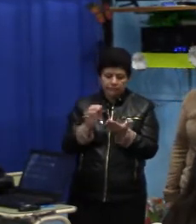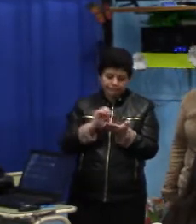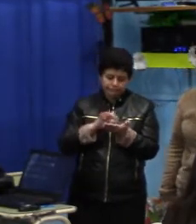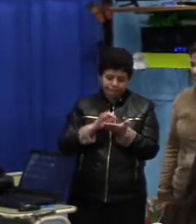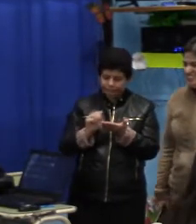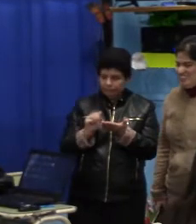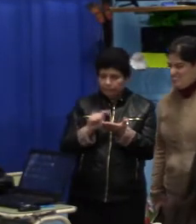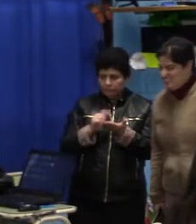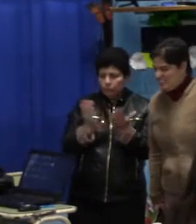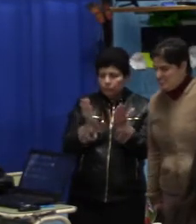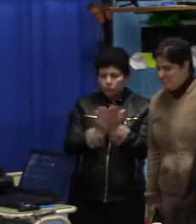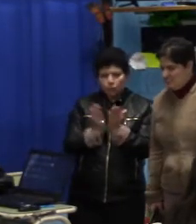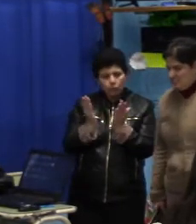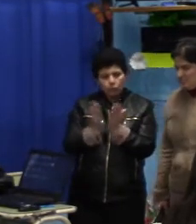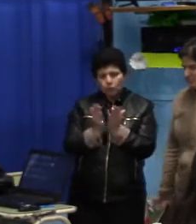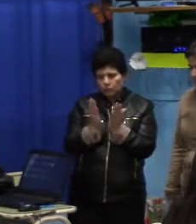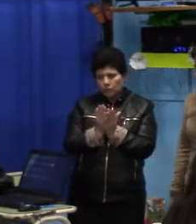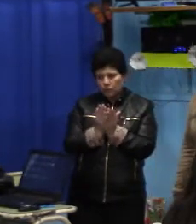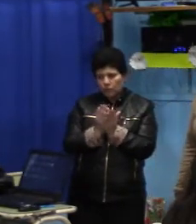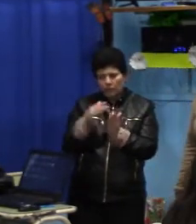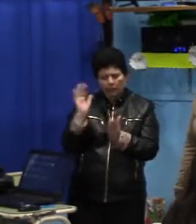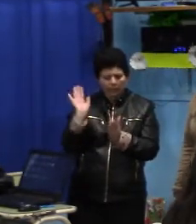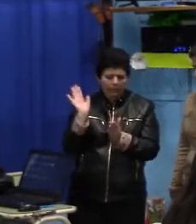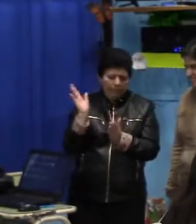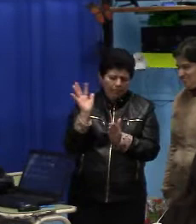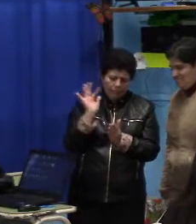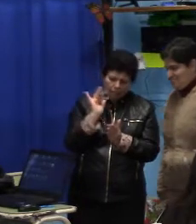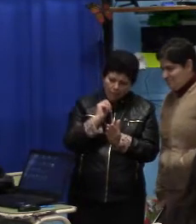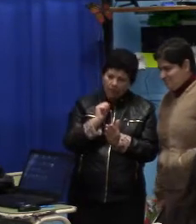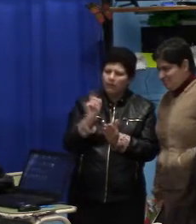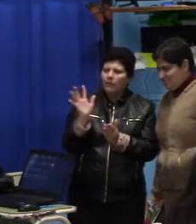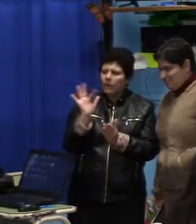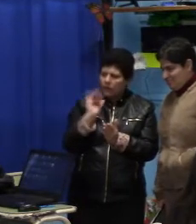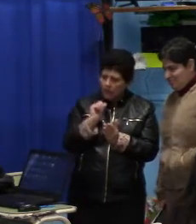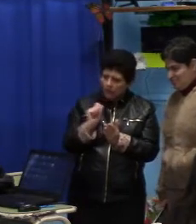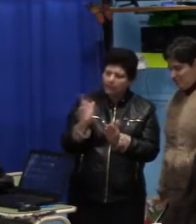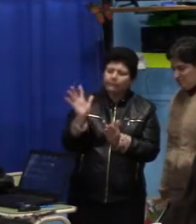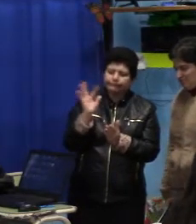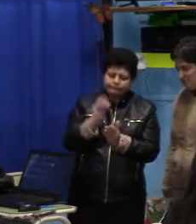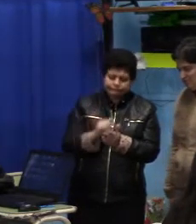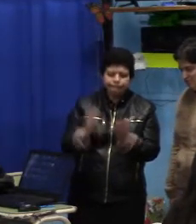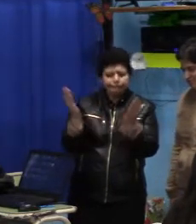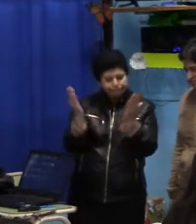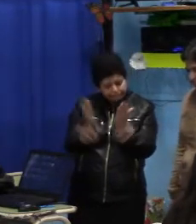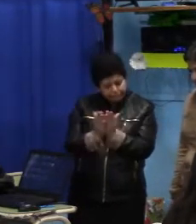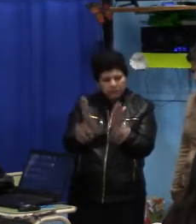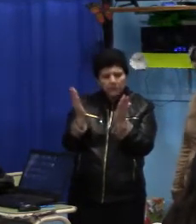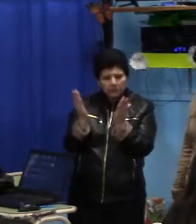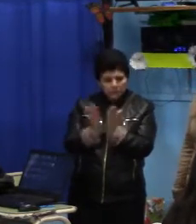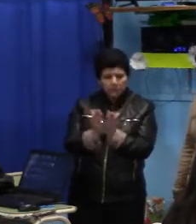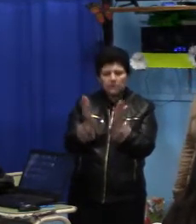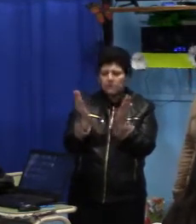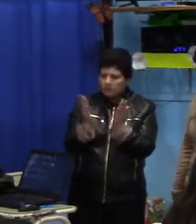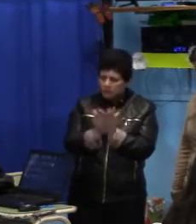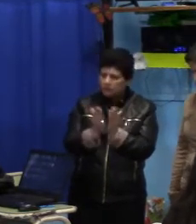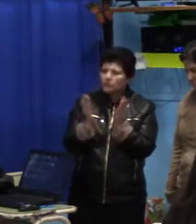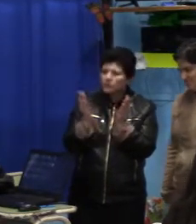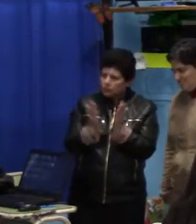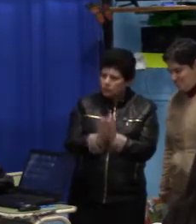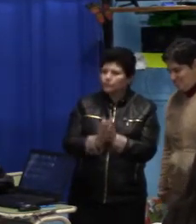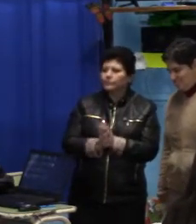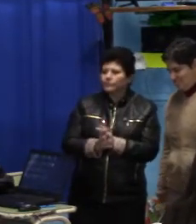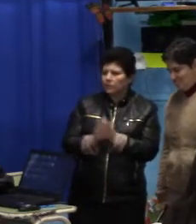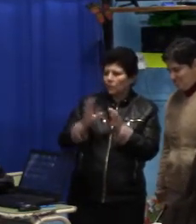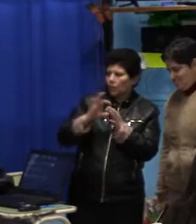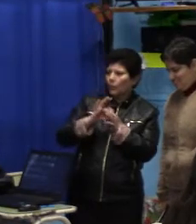que ella tiene el hábito de dedicar la primera hora de su vida en